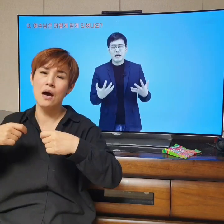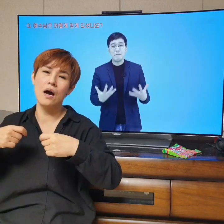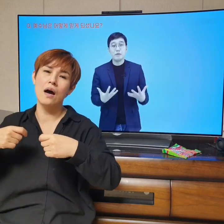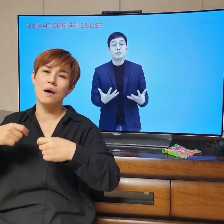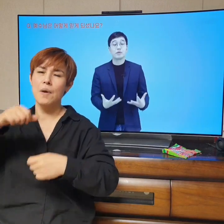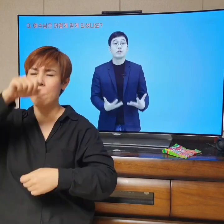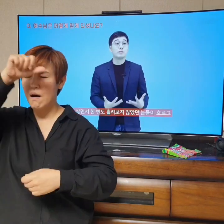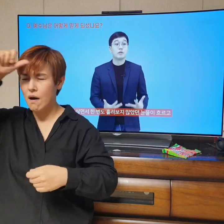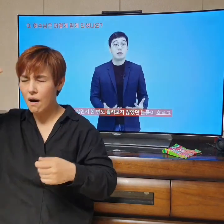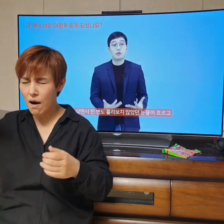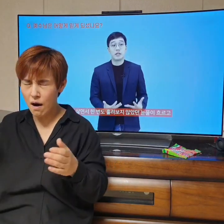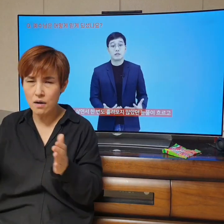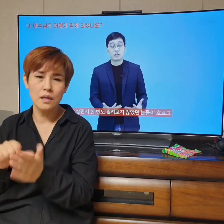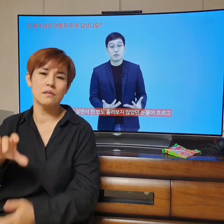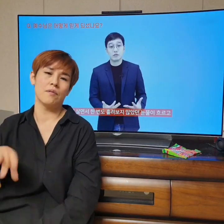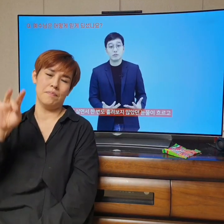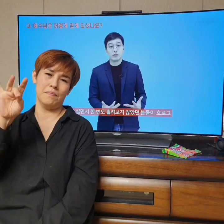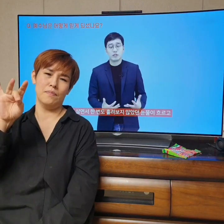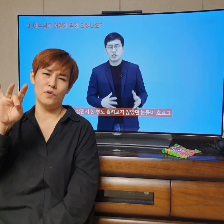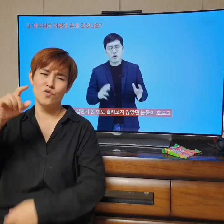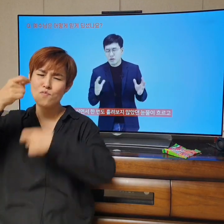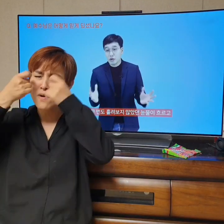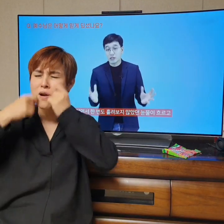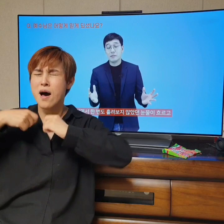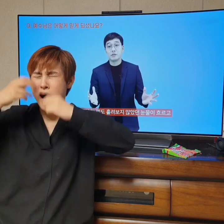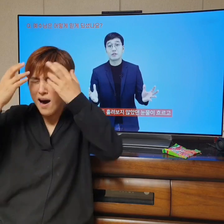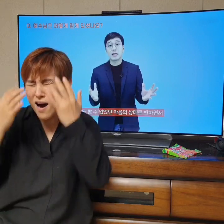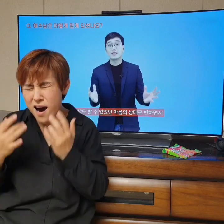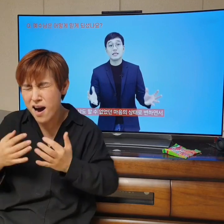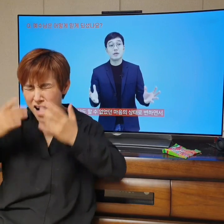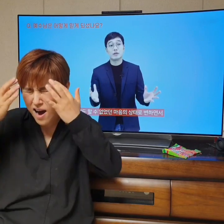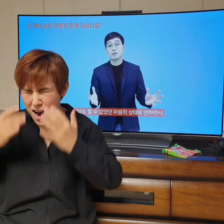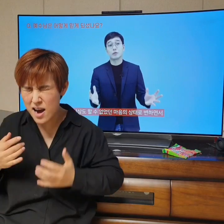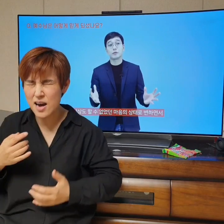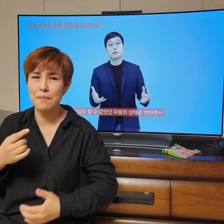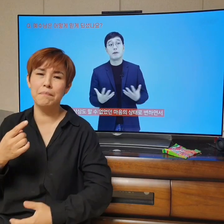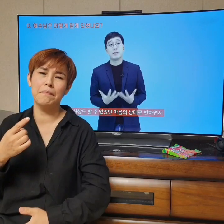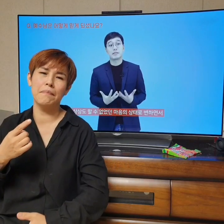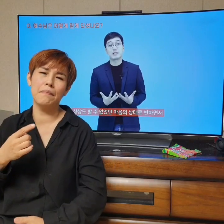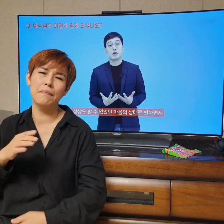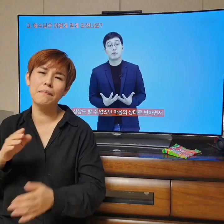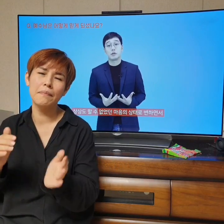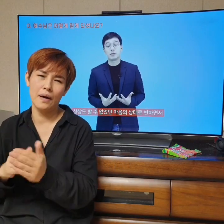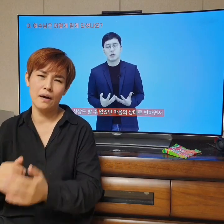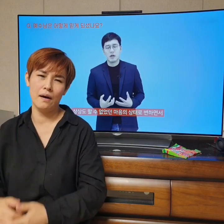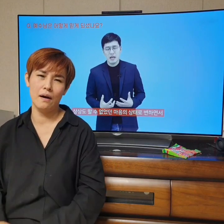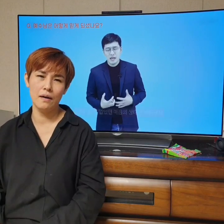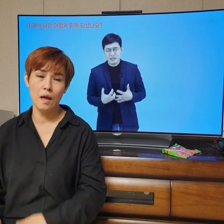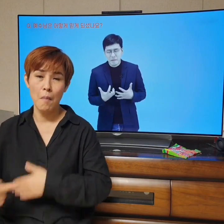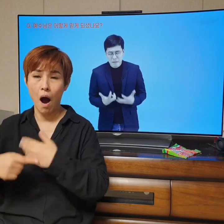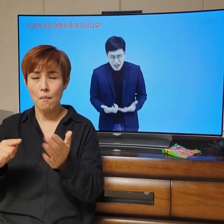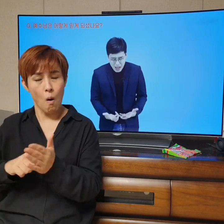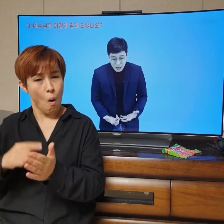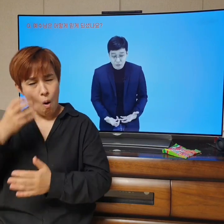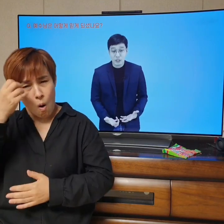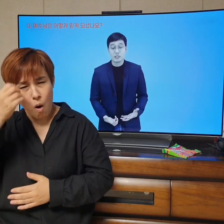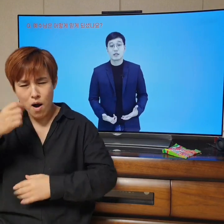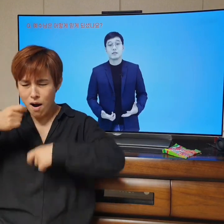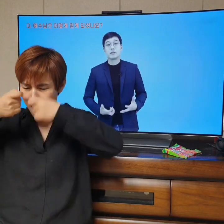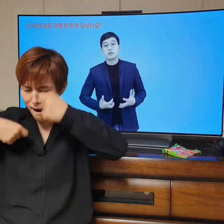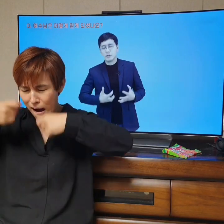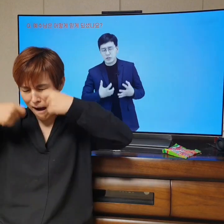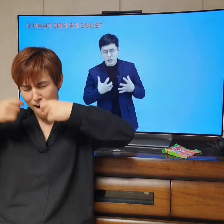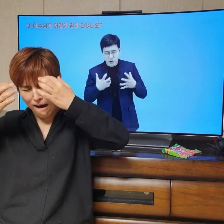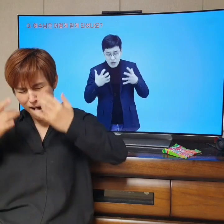정말 평생 한 번도 그런 눈물 흘려보지 않았던 그런 눈물이 전혀 살면서 상상도 할 수 없었던 마음의 상태로 변하면서 제가 막